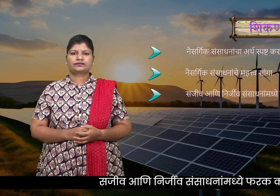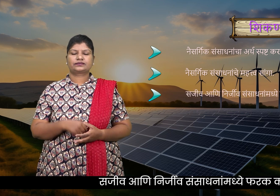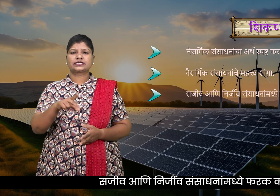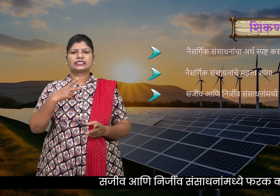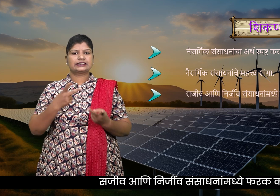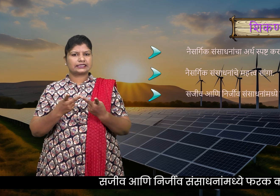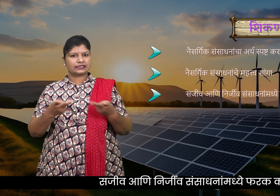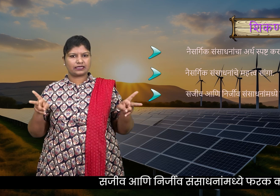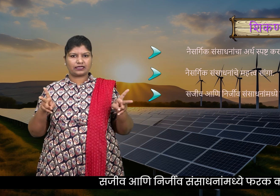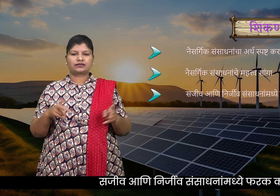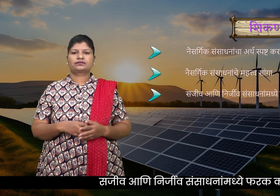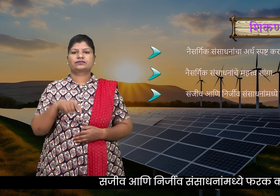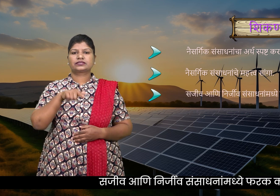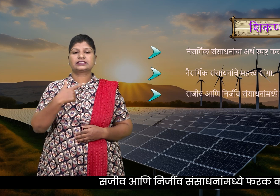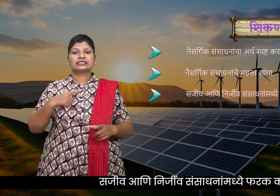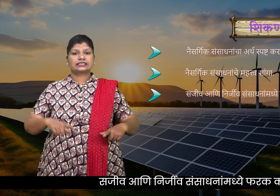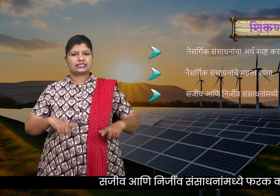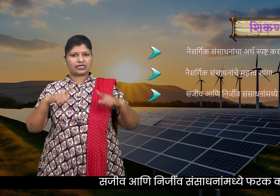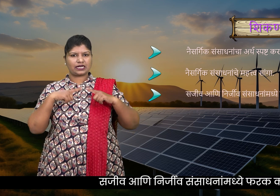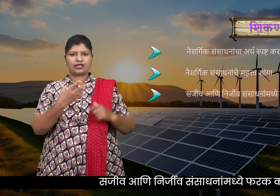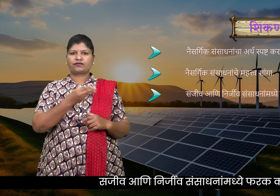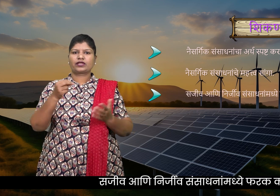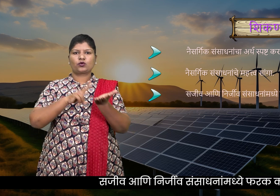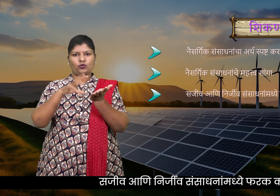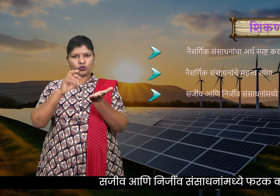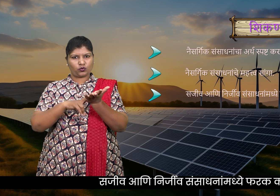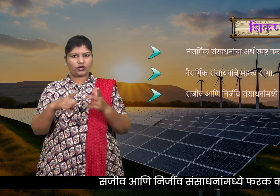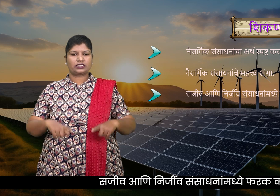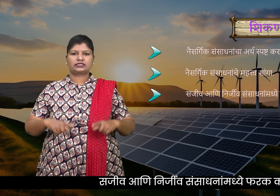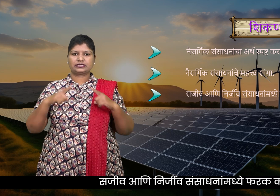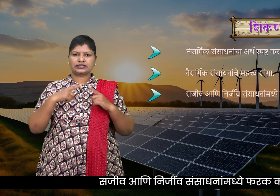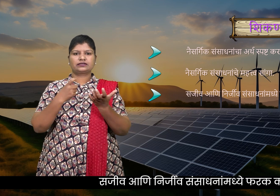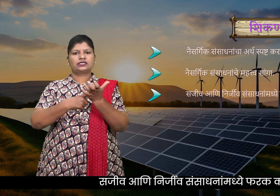सजीव आणि निर्जीव संसाधनांमध्ये फरक करा.